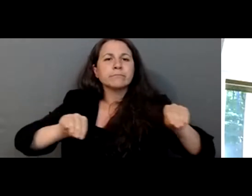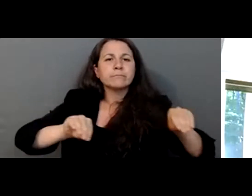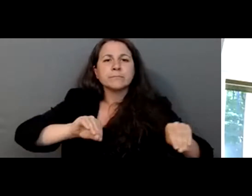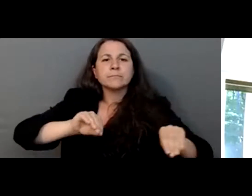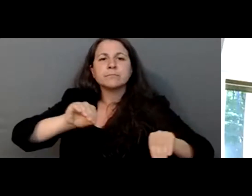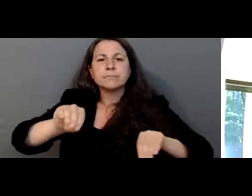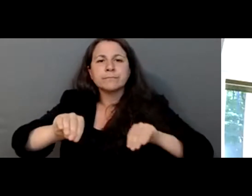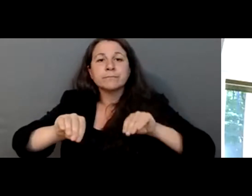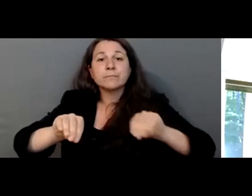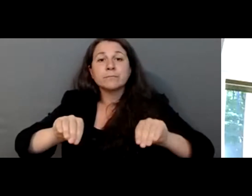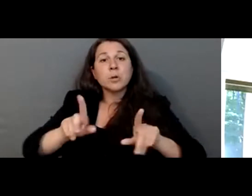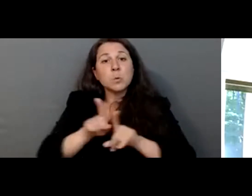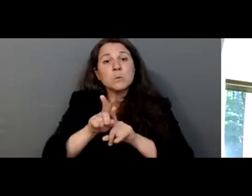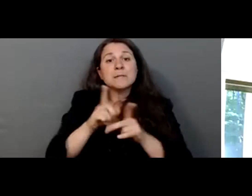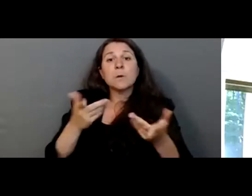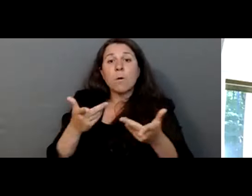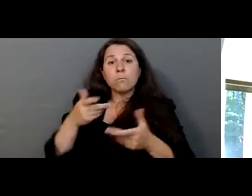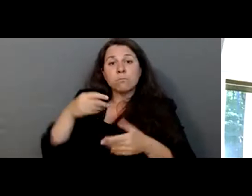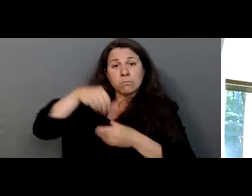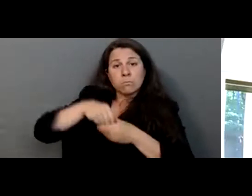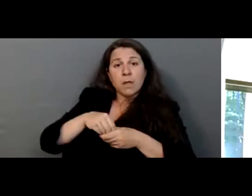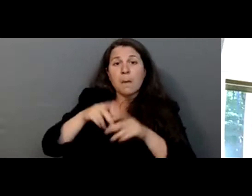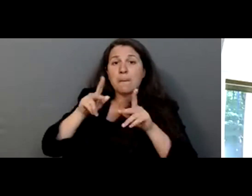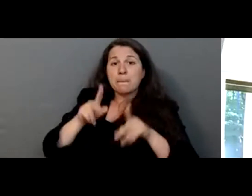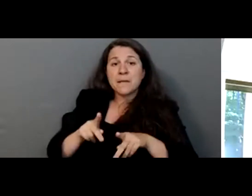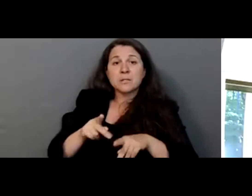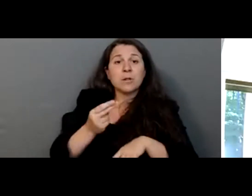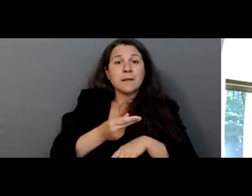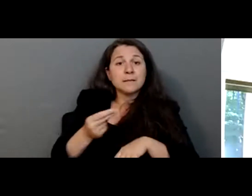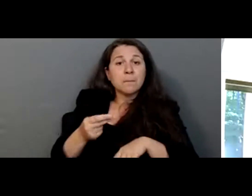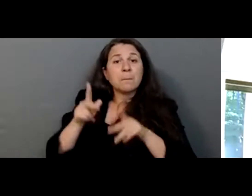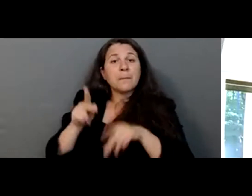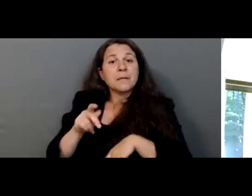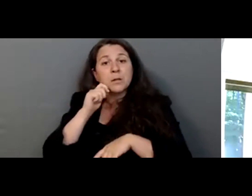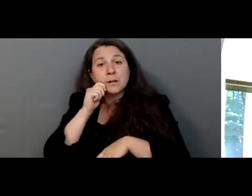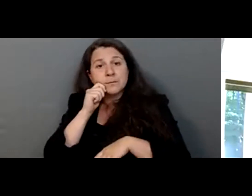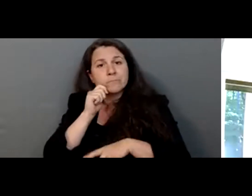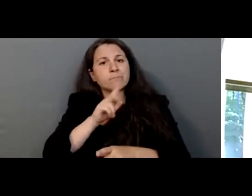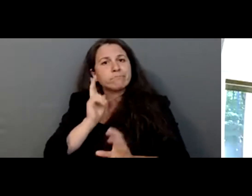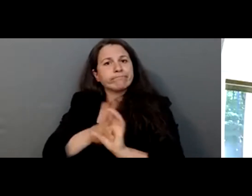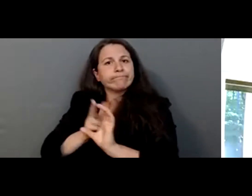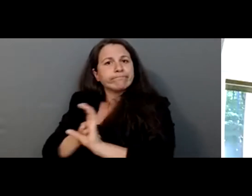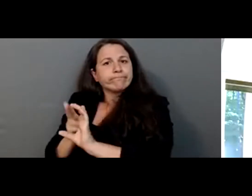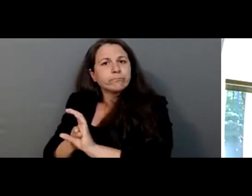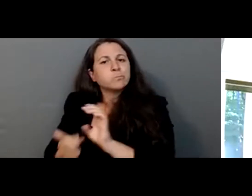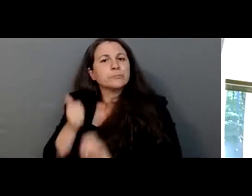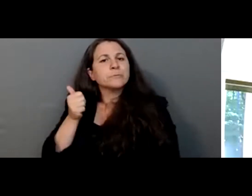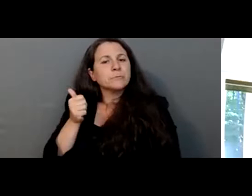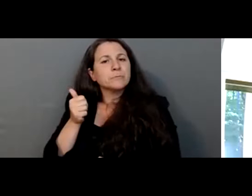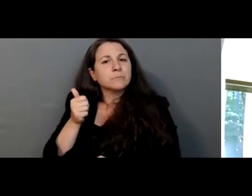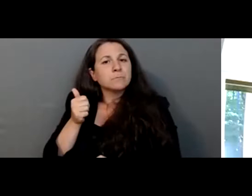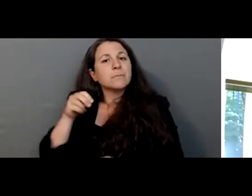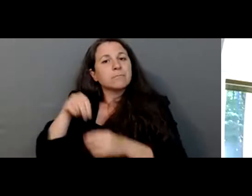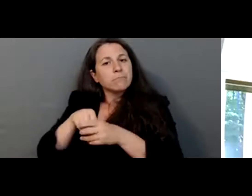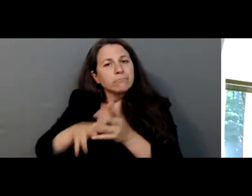mobiliser la diversité, les personnes handicapées et les personnes racisées dans la performance artistique, notamment à travers l'opéra que vous